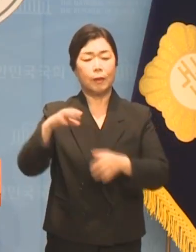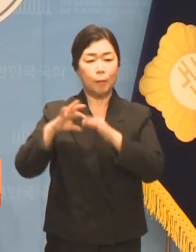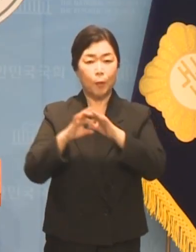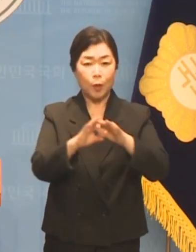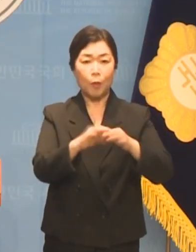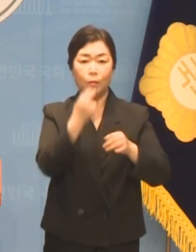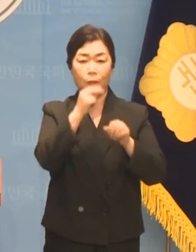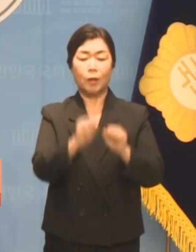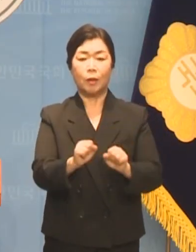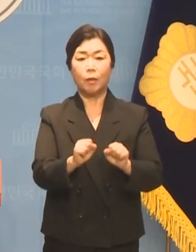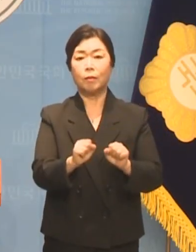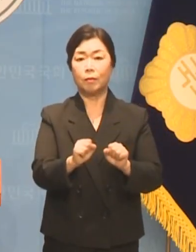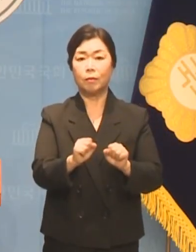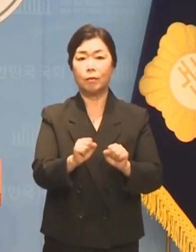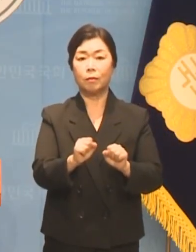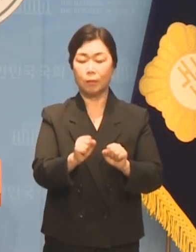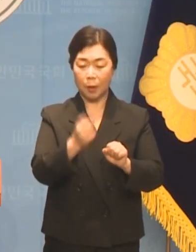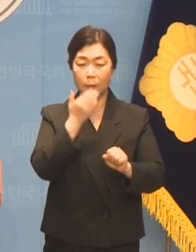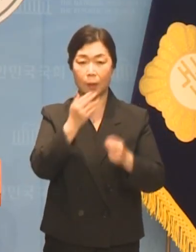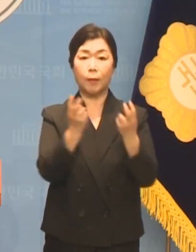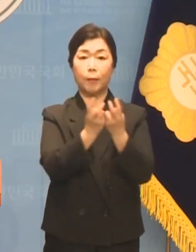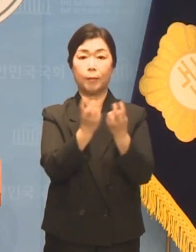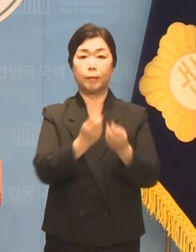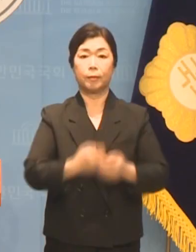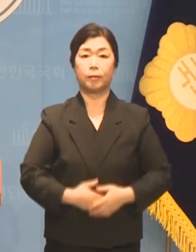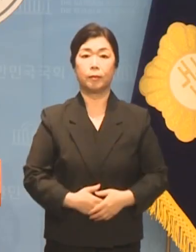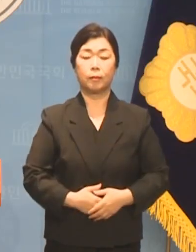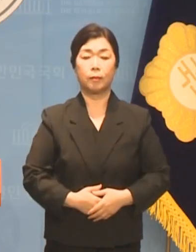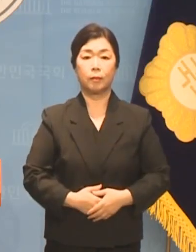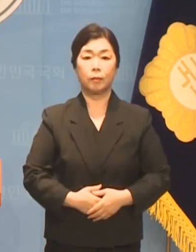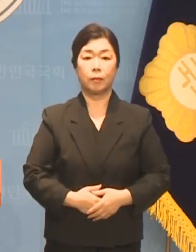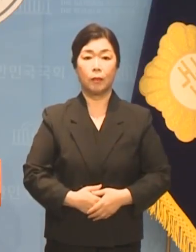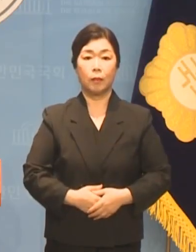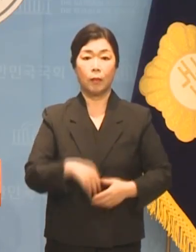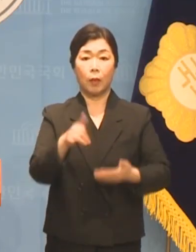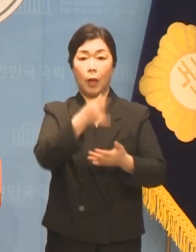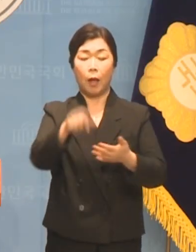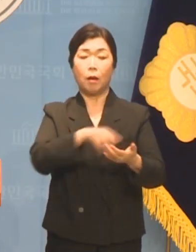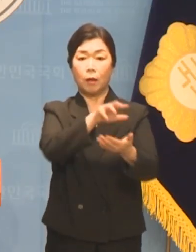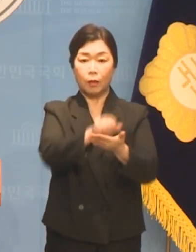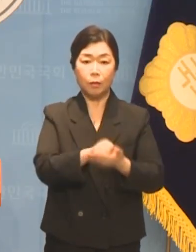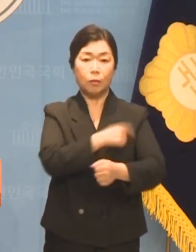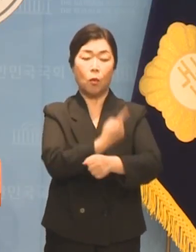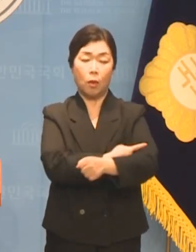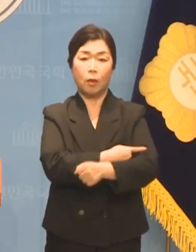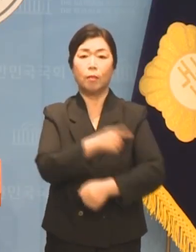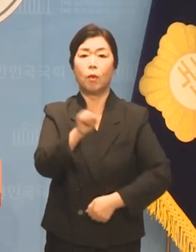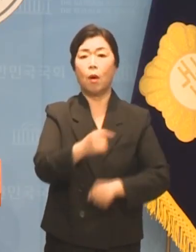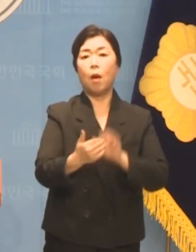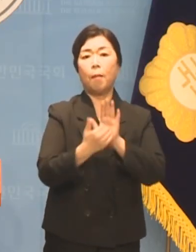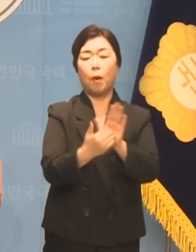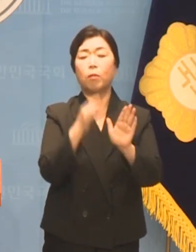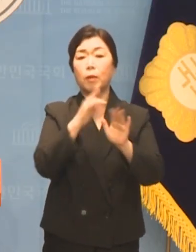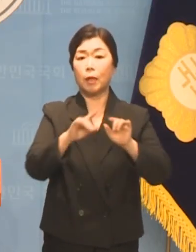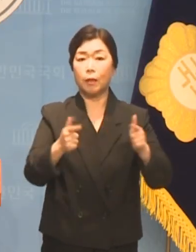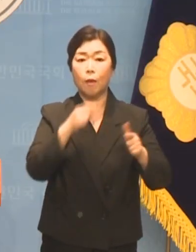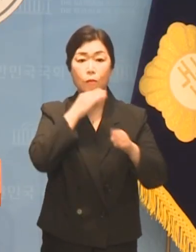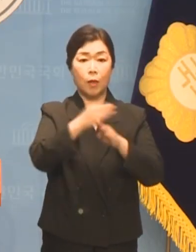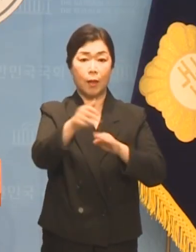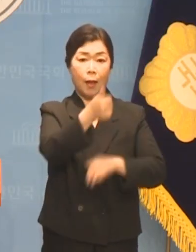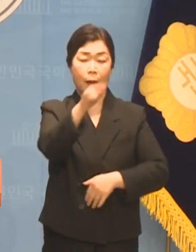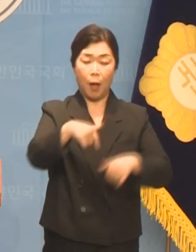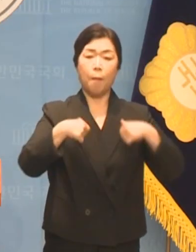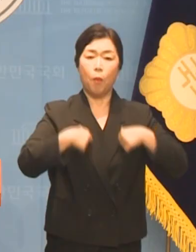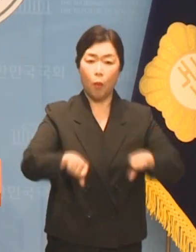궁극적 생명보험입니다. 우리의 핵주권 확보는 단순한 방어를 넘어 북한의 핵